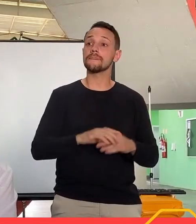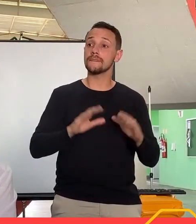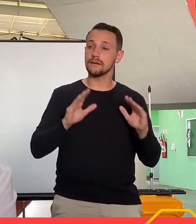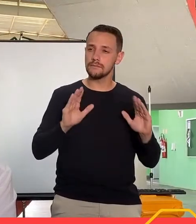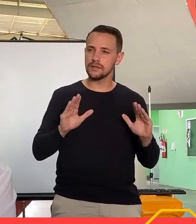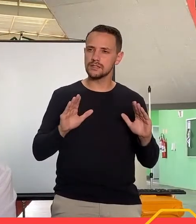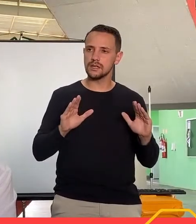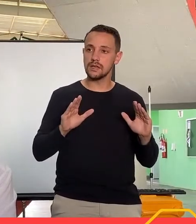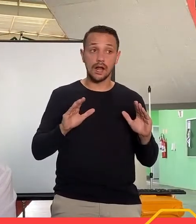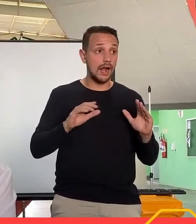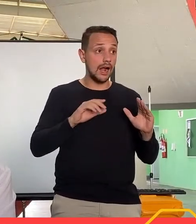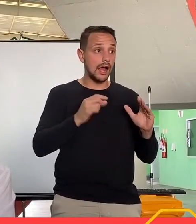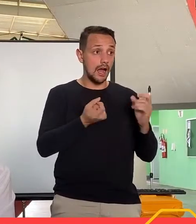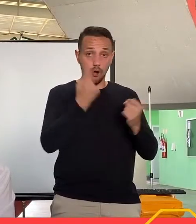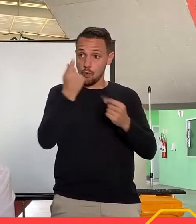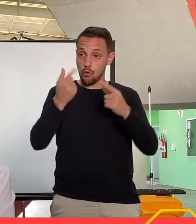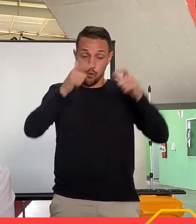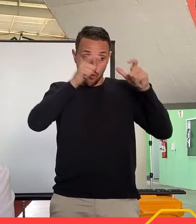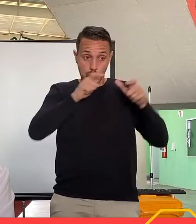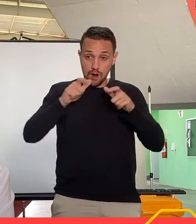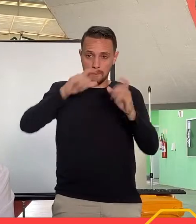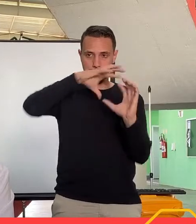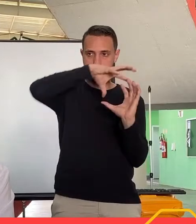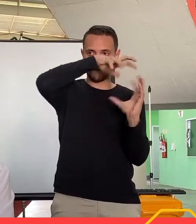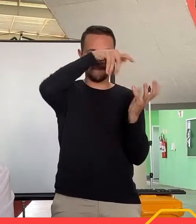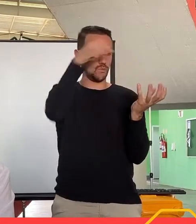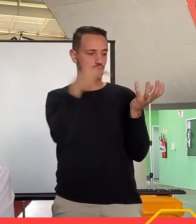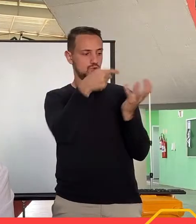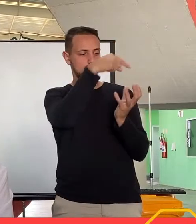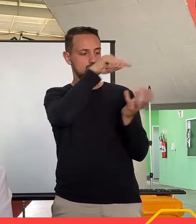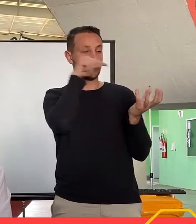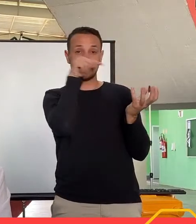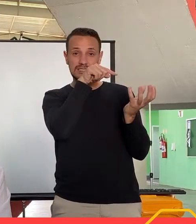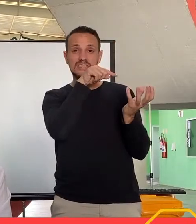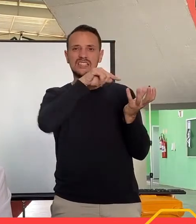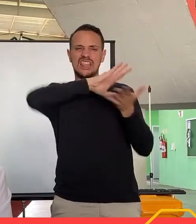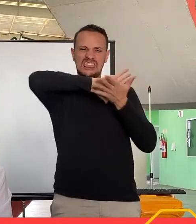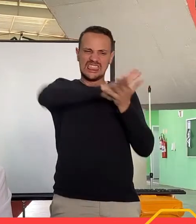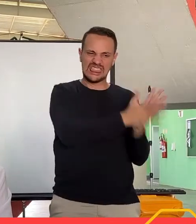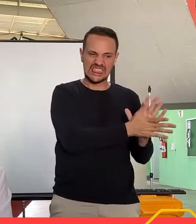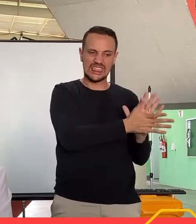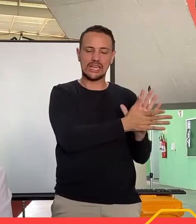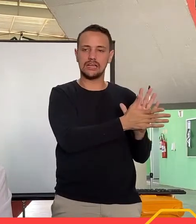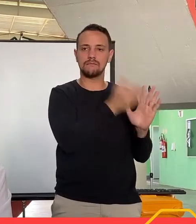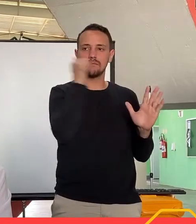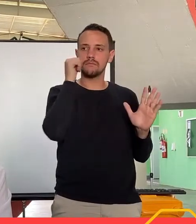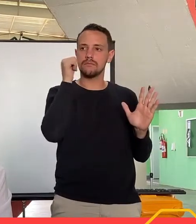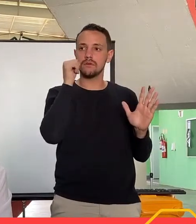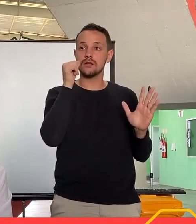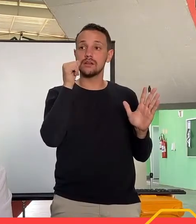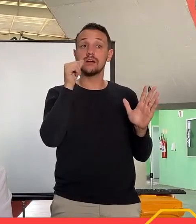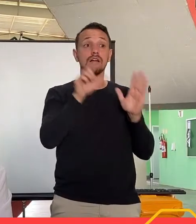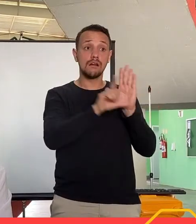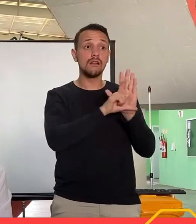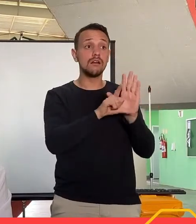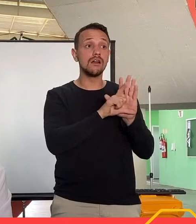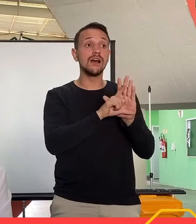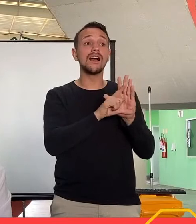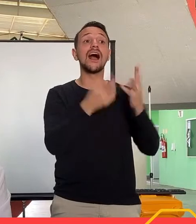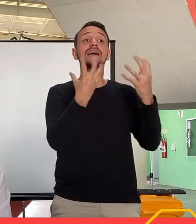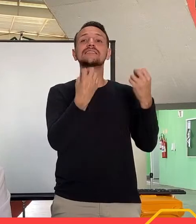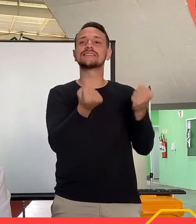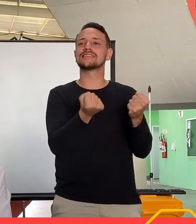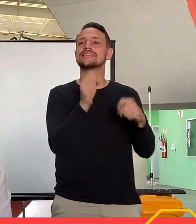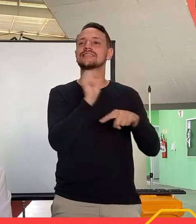agora, em muitos lugares, a discriminação é legal. Então, você tem